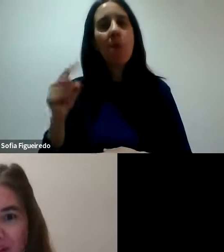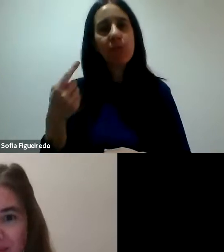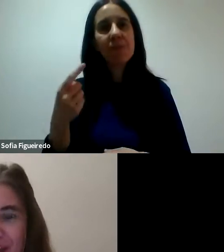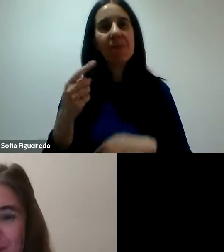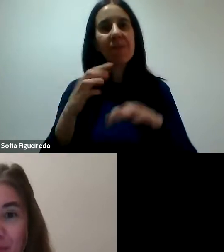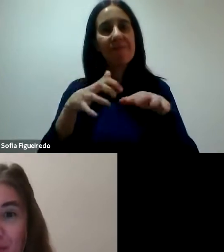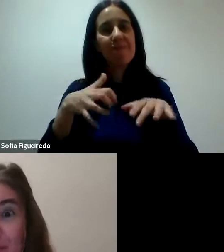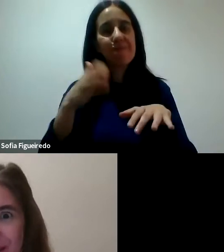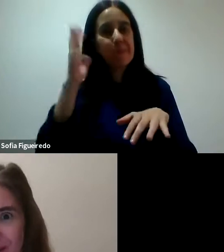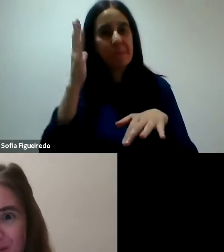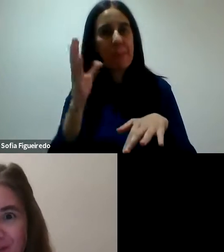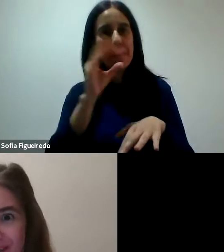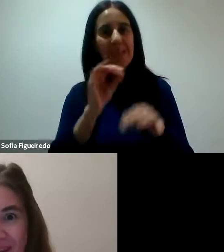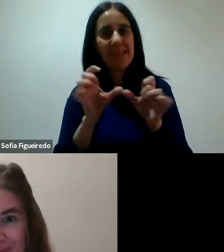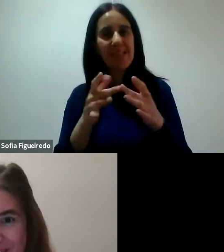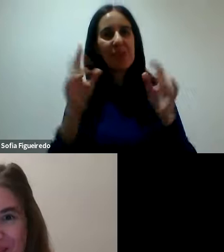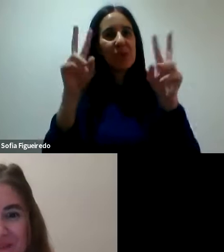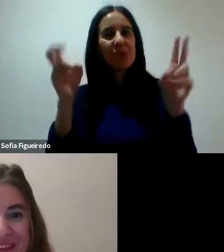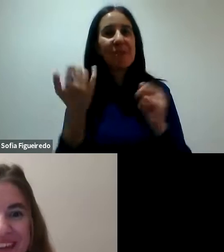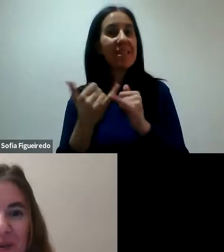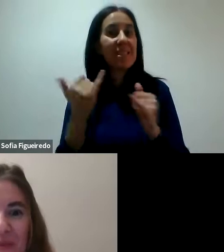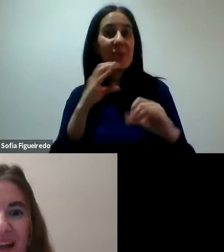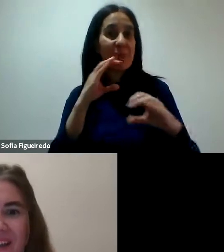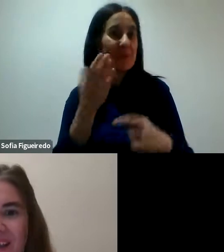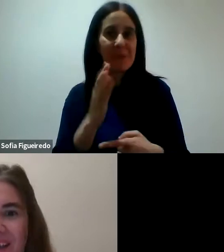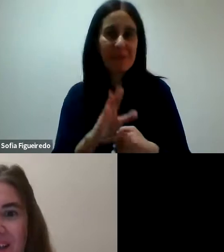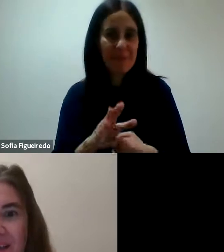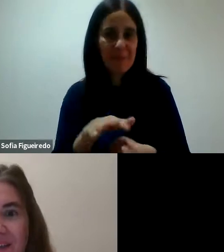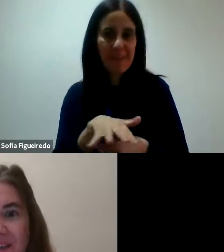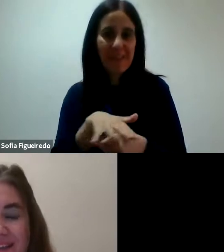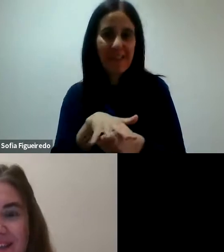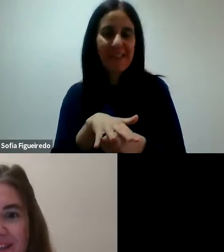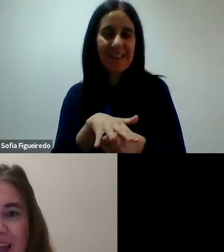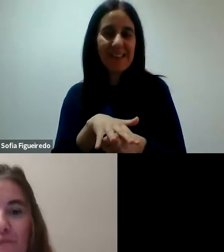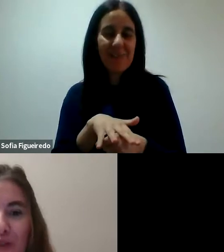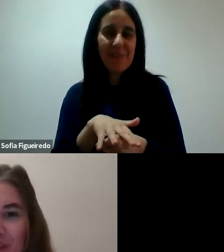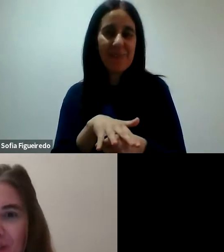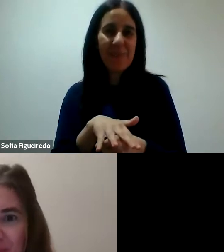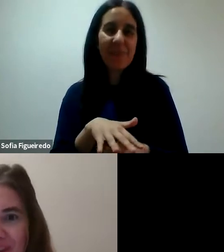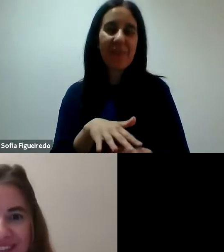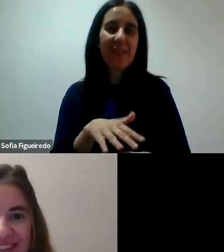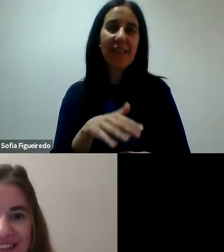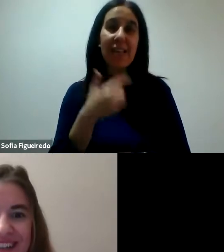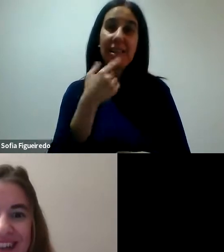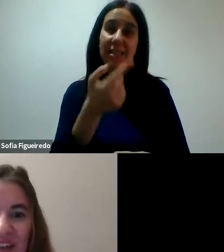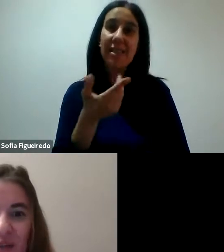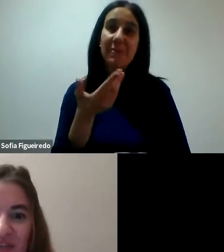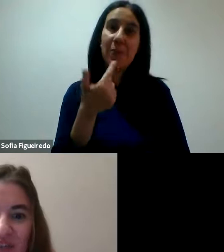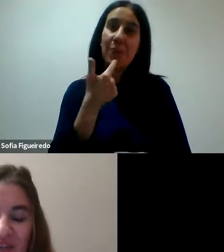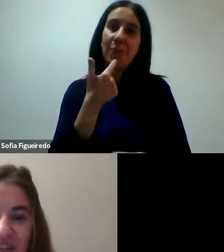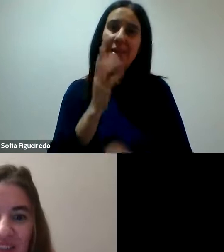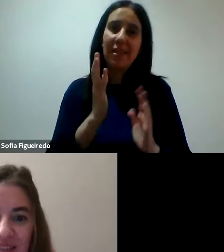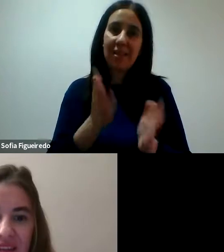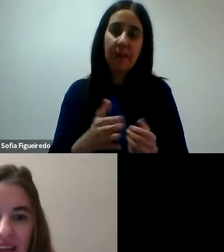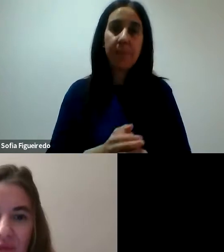webinar para falar sobre comunicação digital, por exemplo, que é uma área que há muita coisa para dizer. Eu,